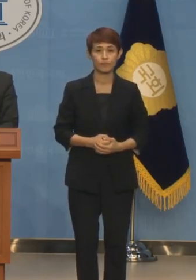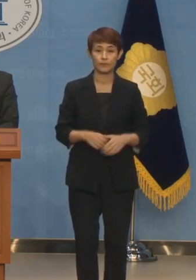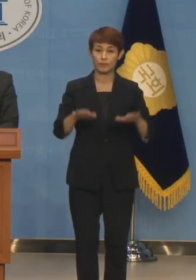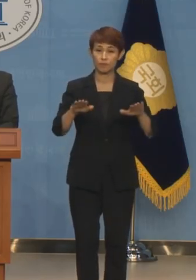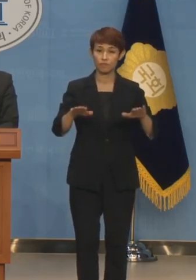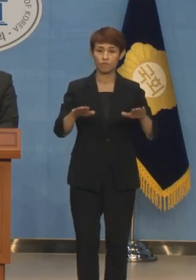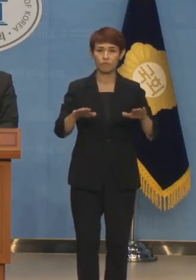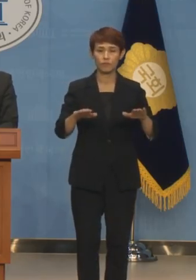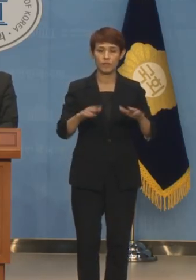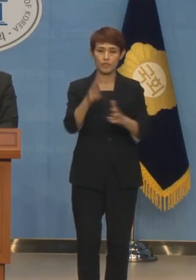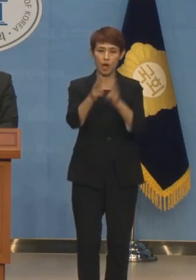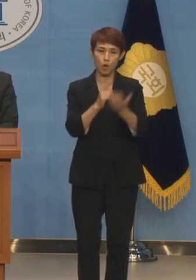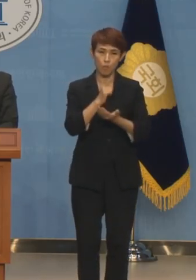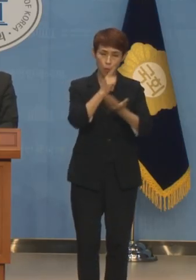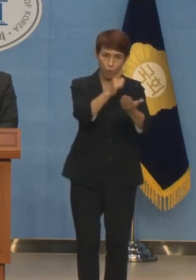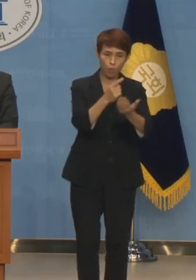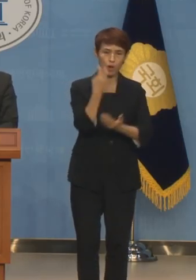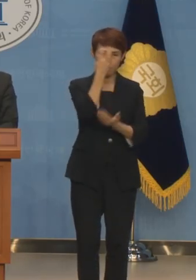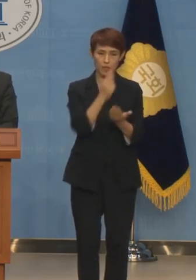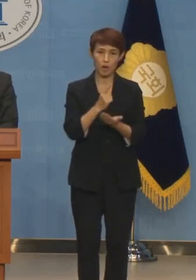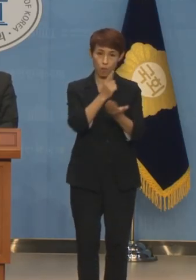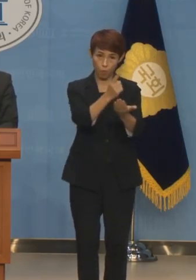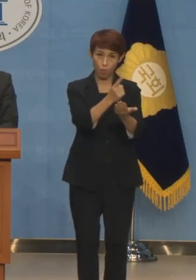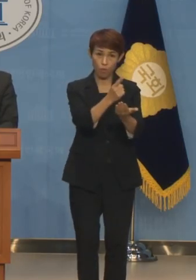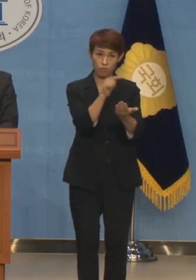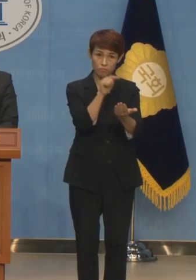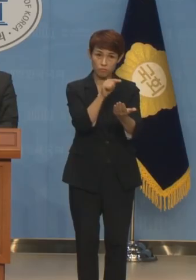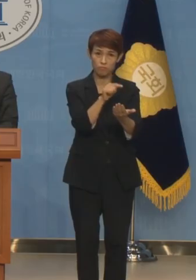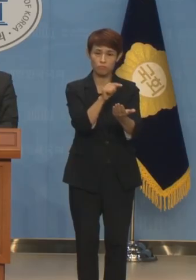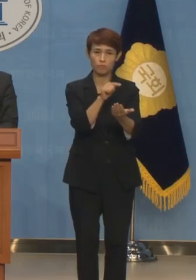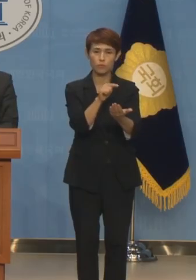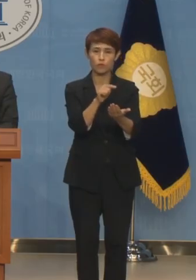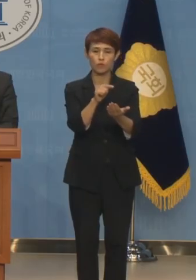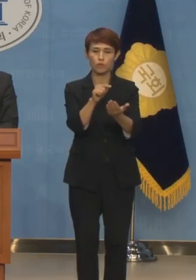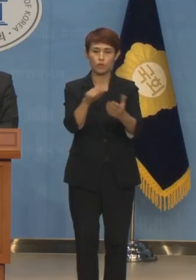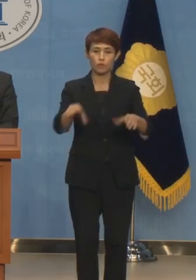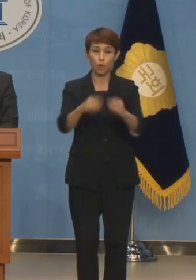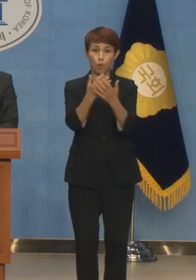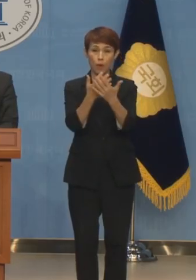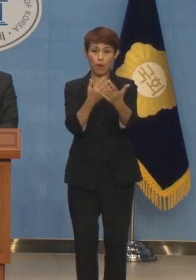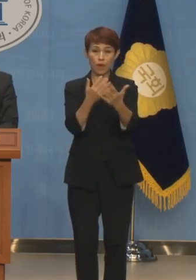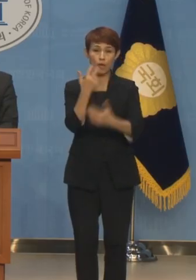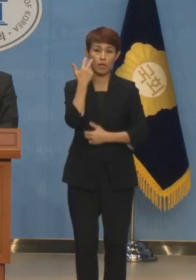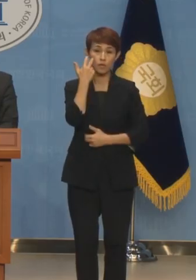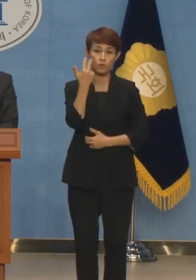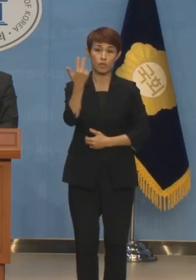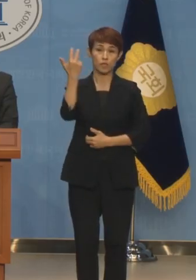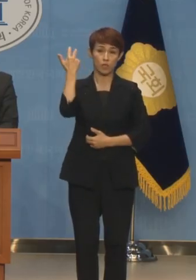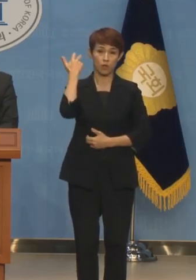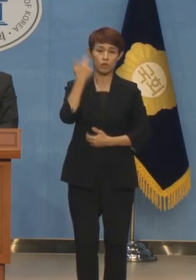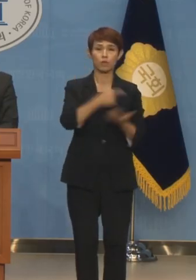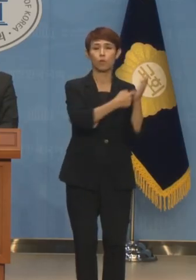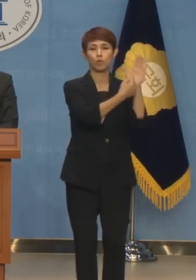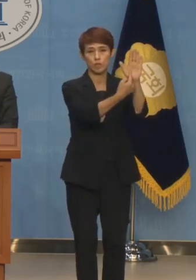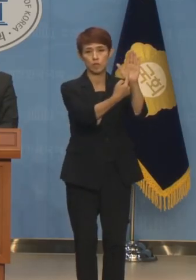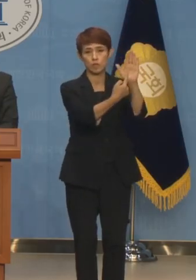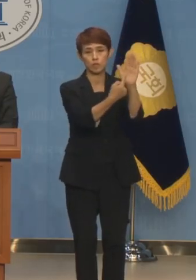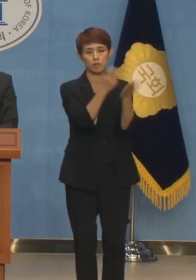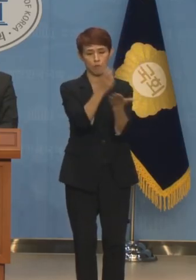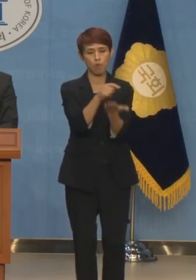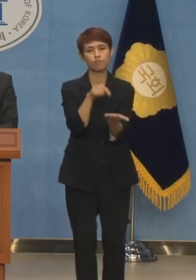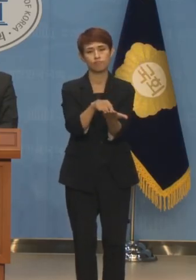현재 사업보고서와 감사보고서는 주주총회 일주일 전까지 공시하도록 하고